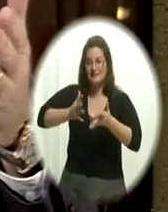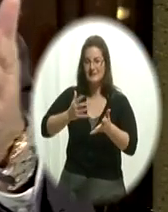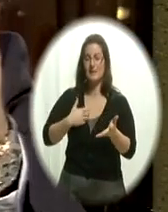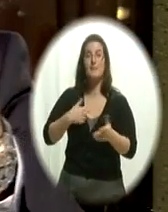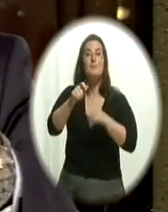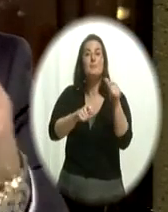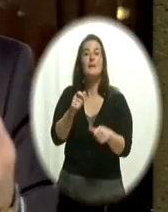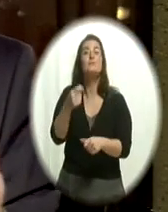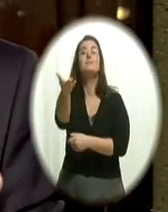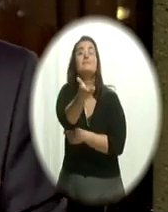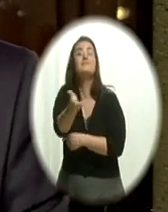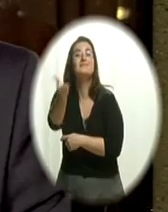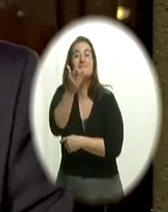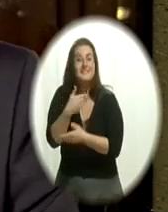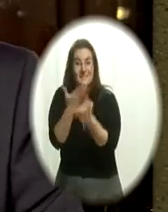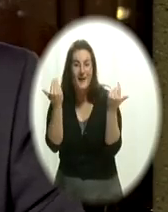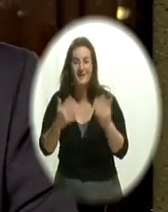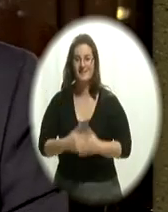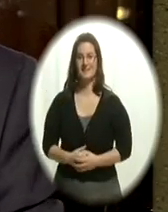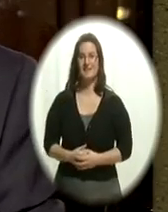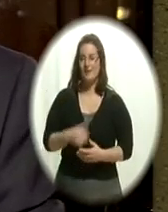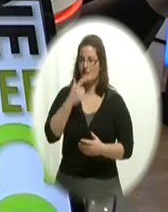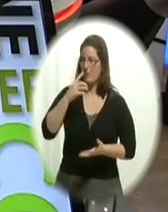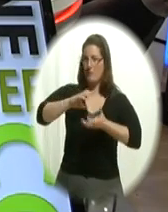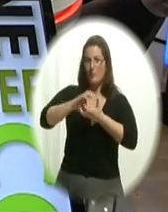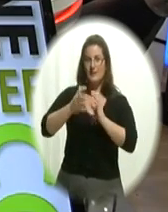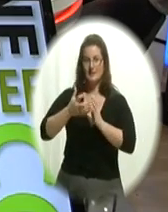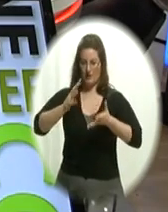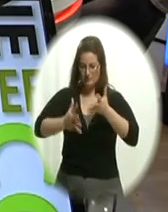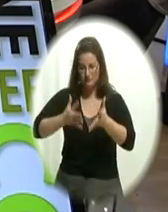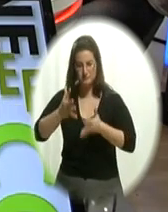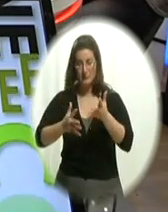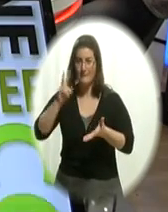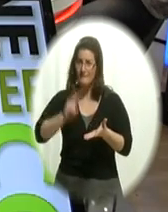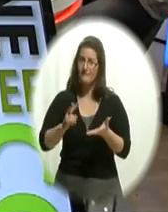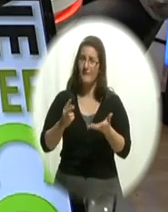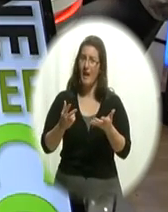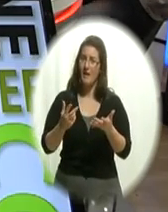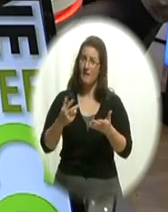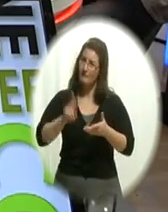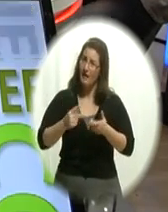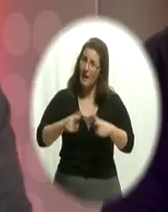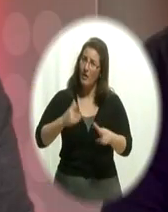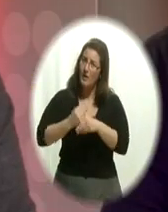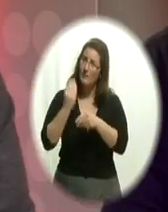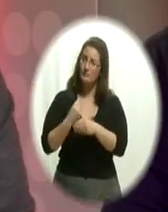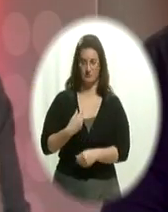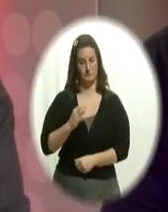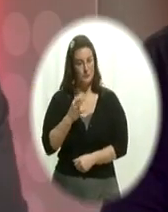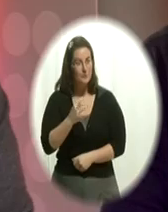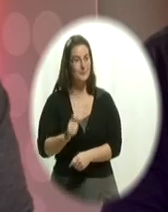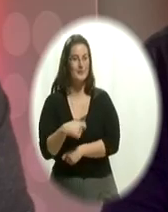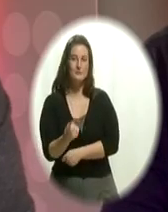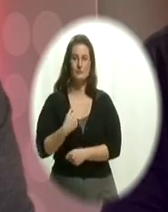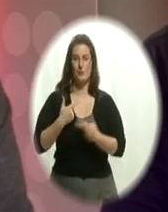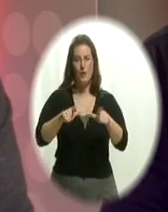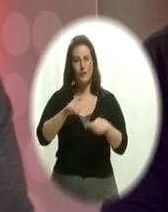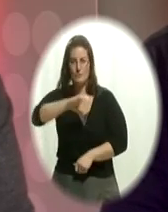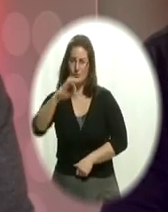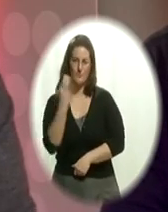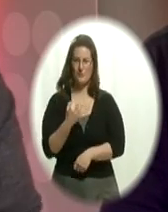ceux qui nous regardent, j'imagine, ils doivent ressentir la même chose, ça paraît très compliqué, c'est une vraie langue à apprendre. Oui, oui, tout à fait, c'est une langue, vraiment une langue à part